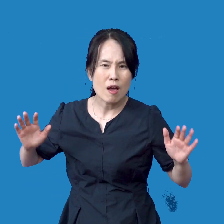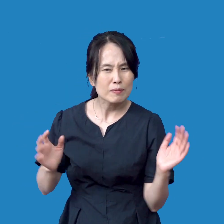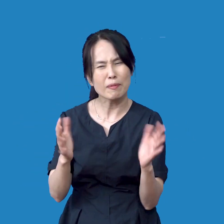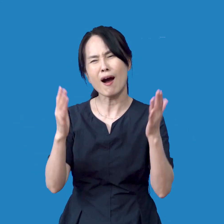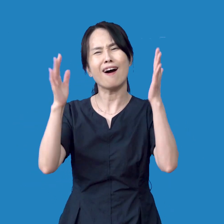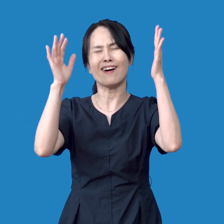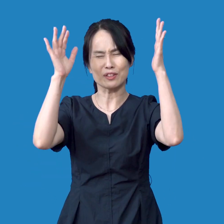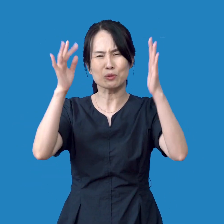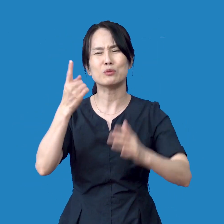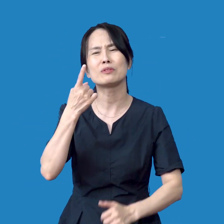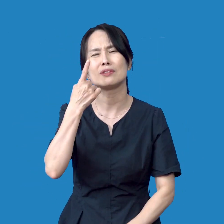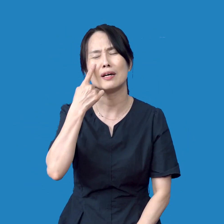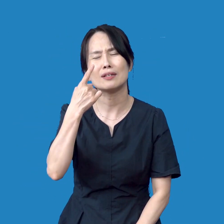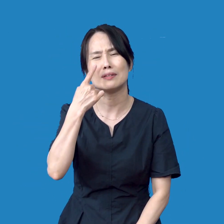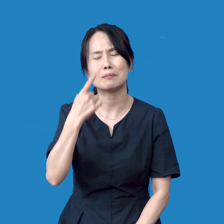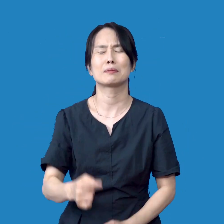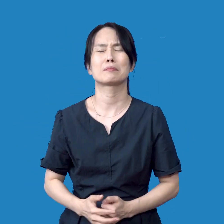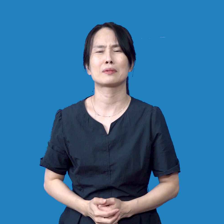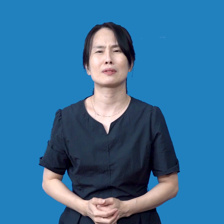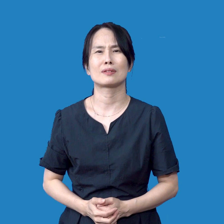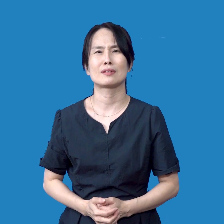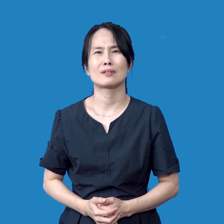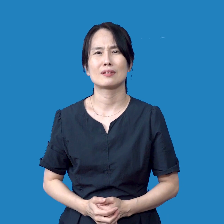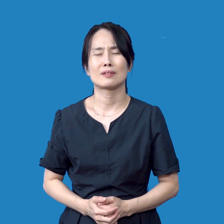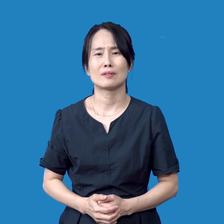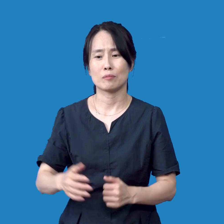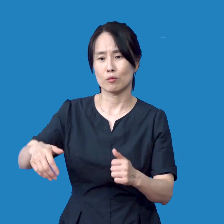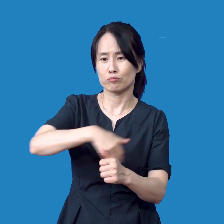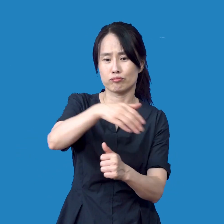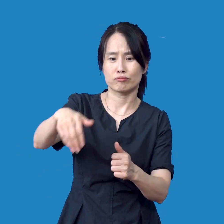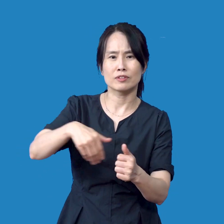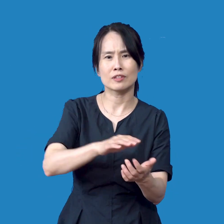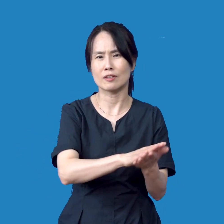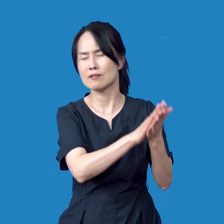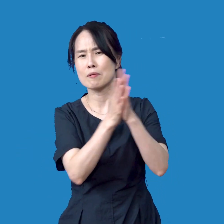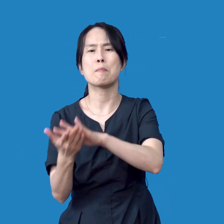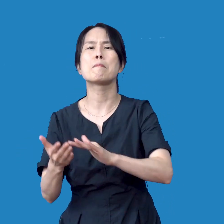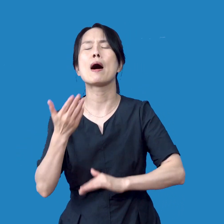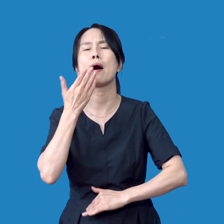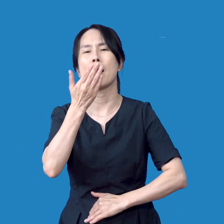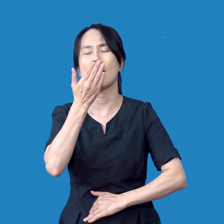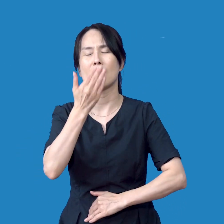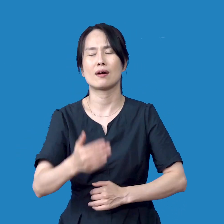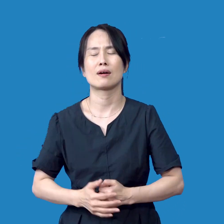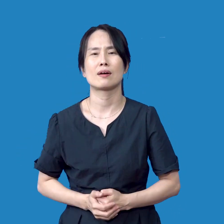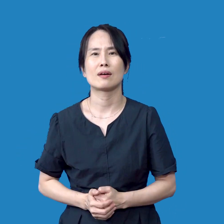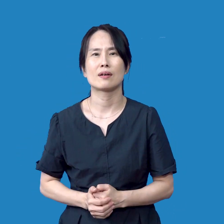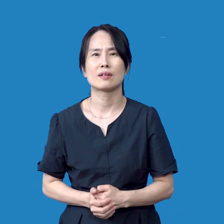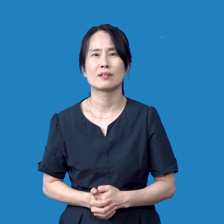박수를 쳐보십시오. 클래스가, 분위기가 완전히 달라질 것입니다.